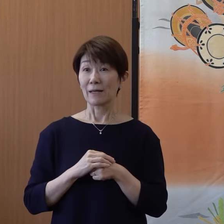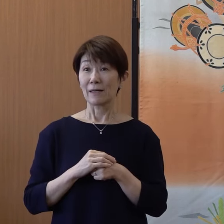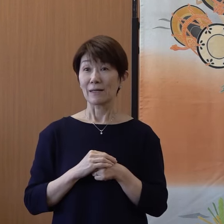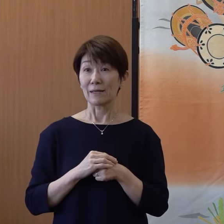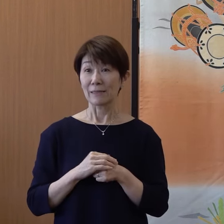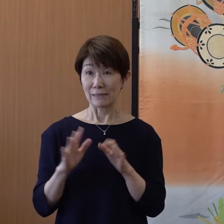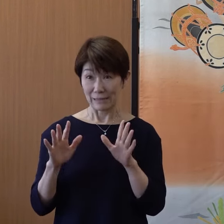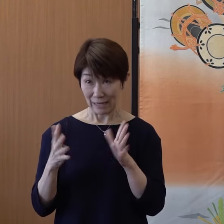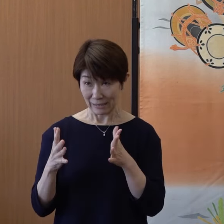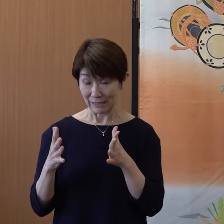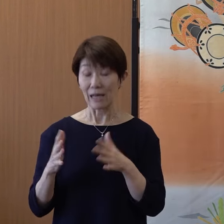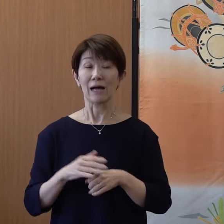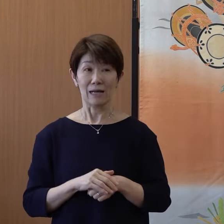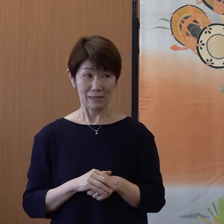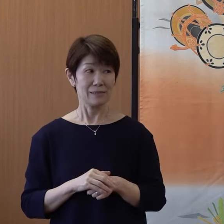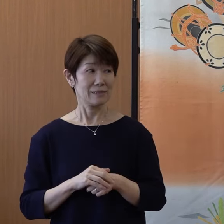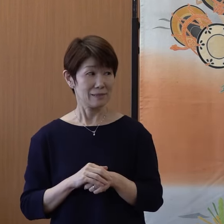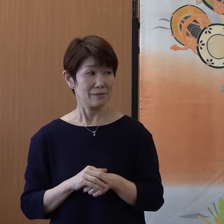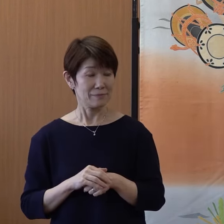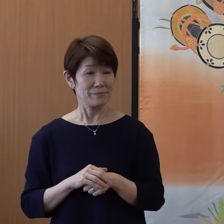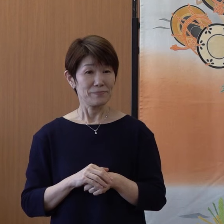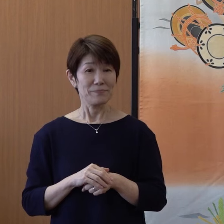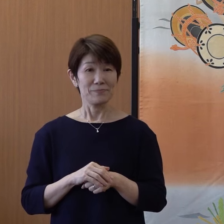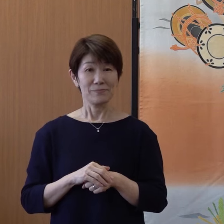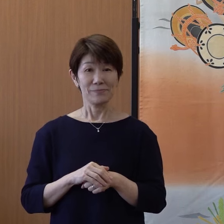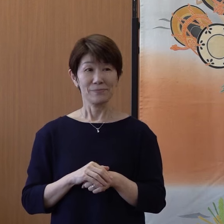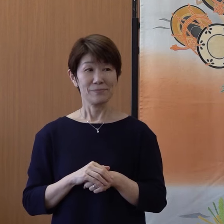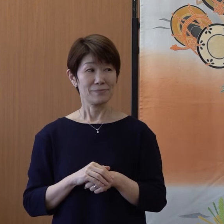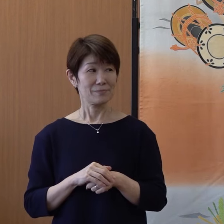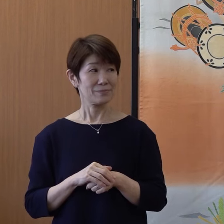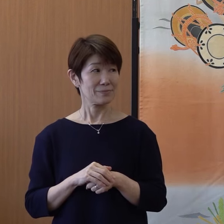ない、はい、すいません。